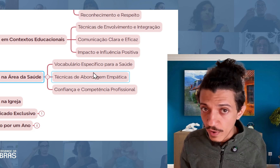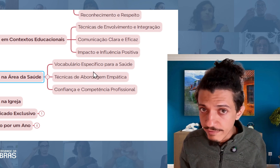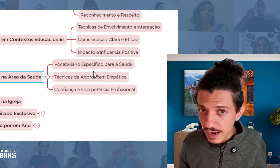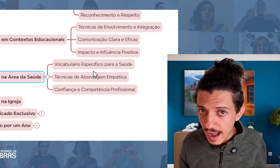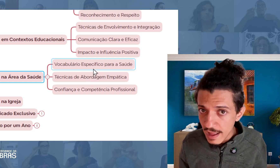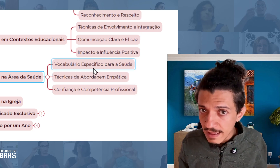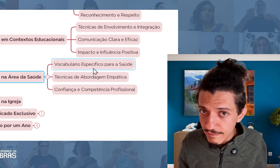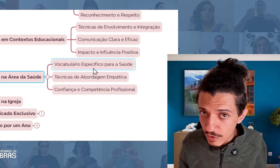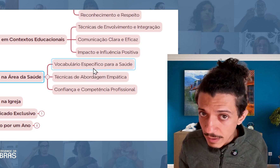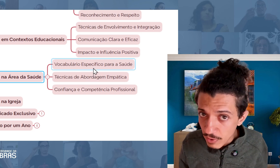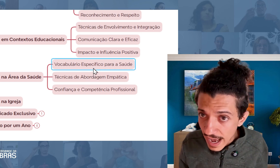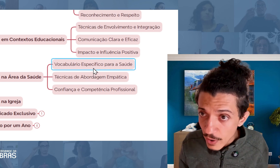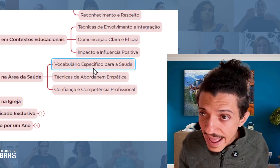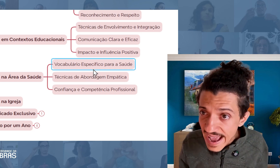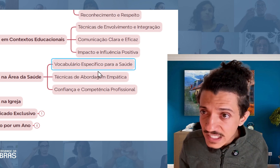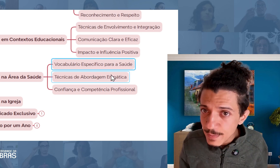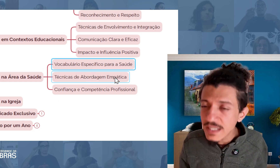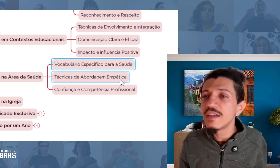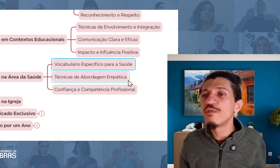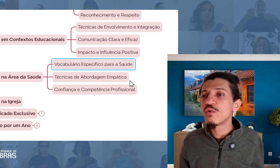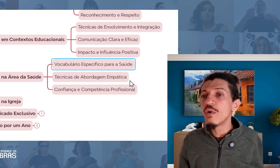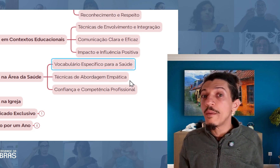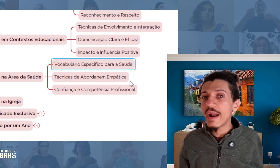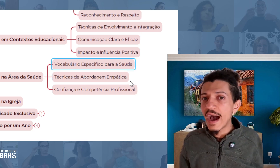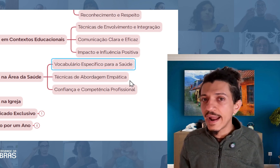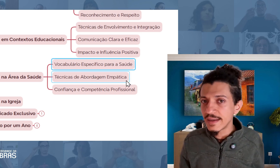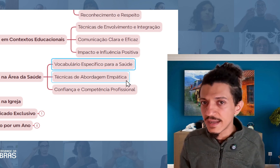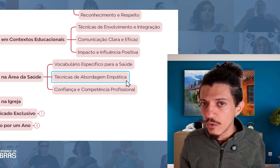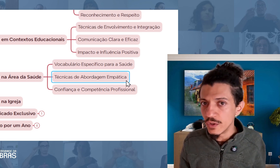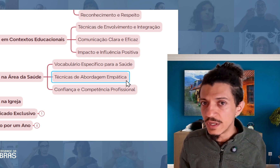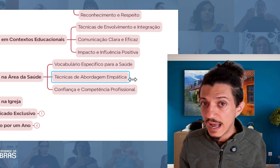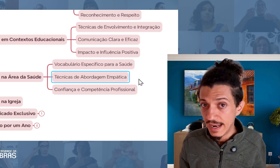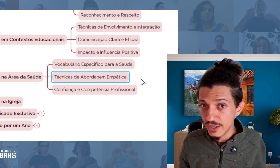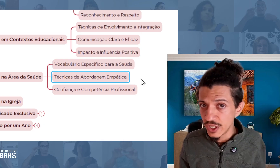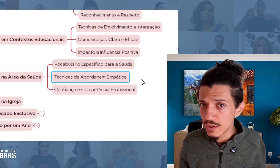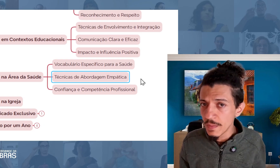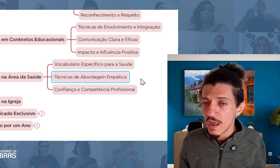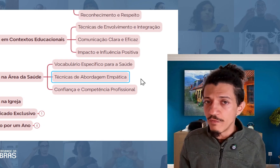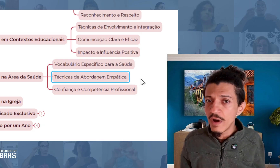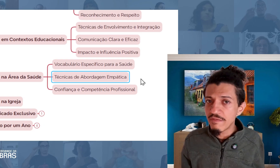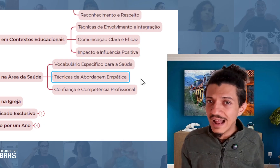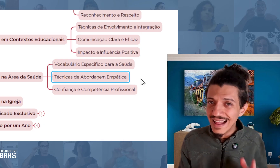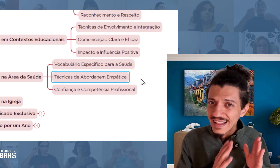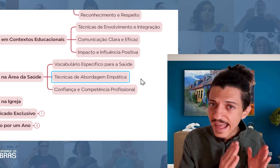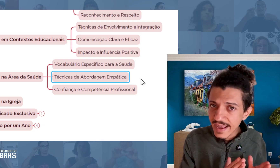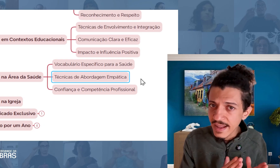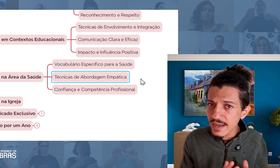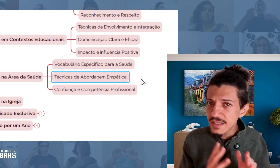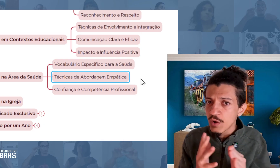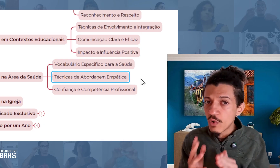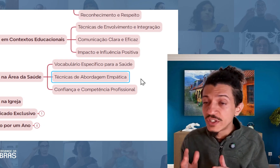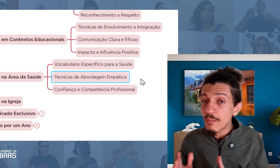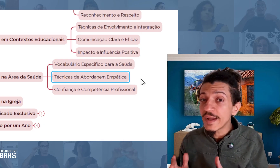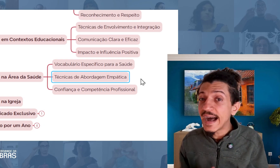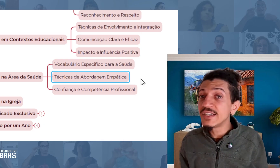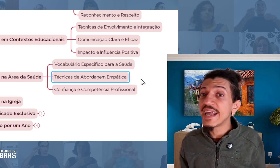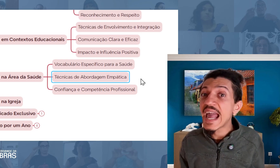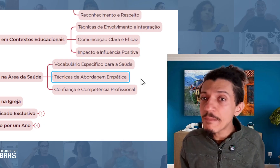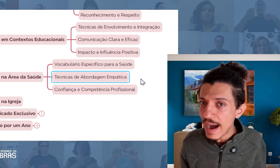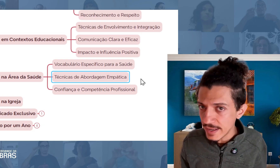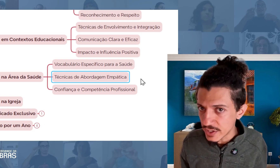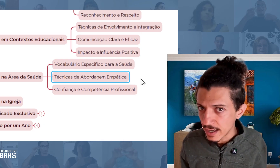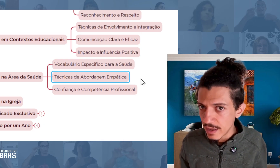eu vou revelar vocabulário específico para a área da saúde. Além disso, eu vou revelar técnicas de